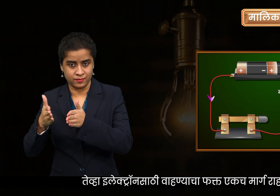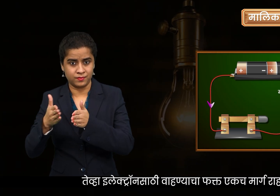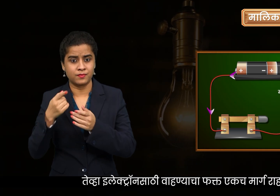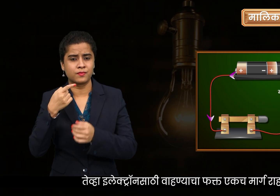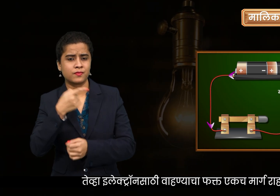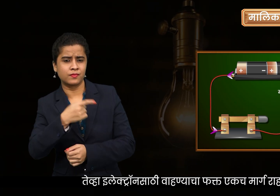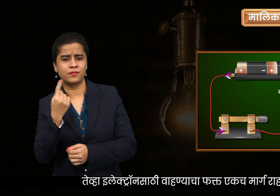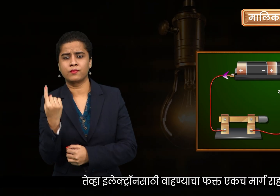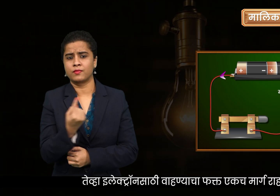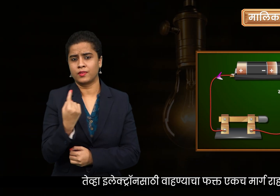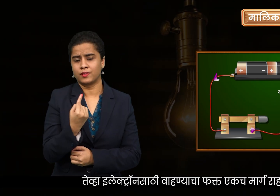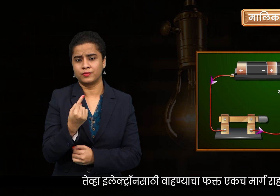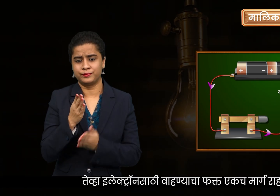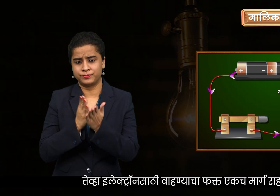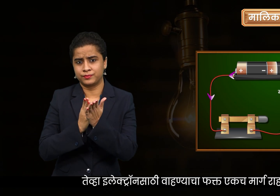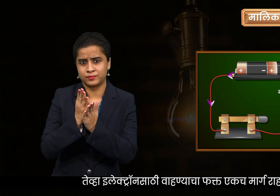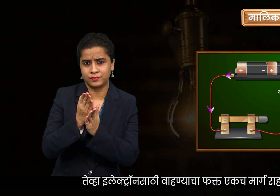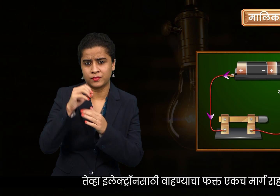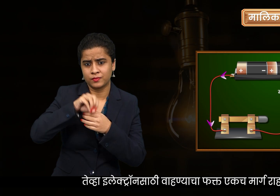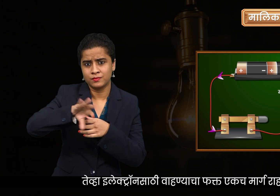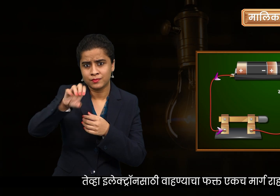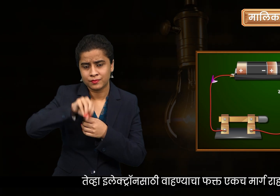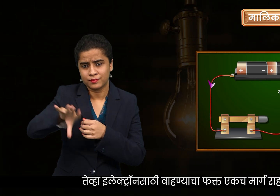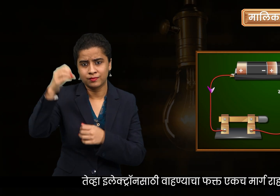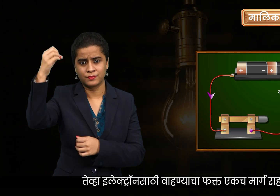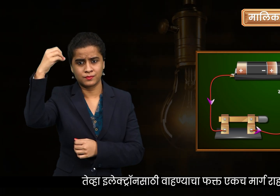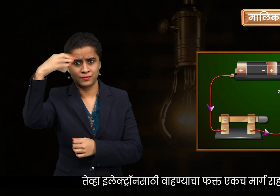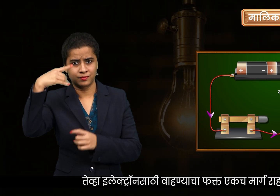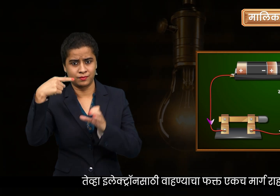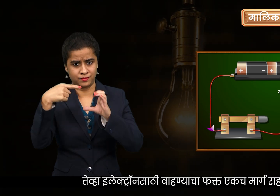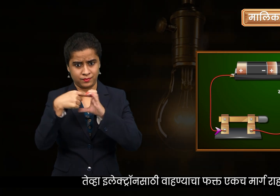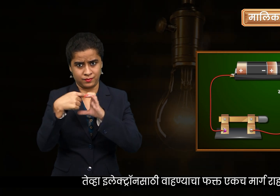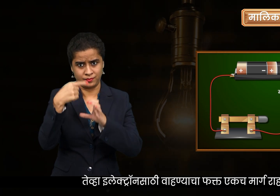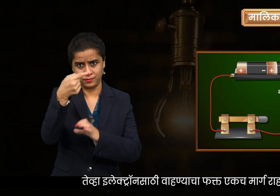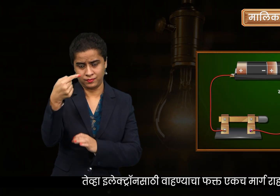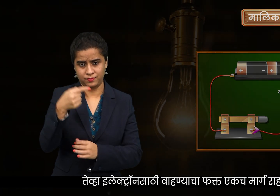तेव्हा इलेक्ट्रॉनसाठी वाहण्याचा फक्त एकच मार्ग राहतो.